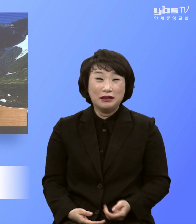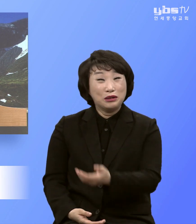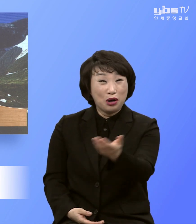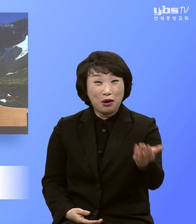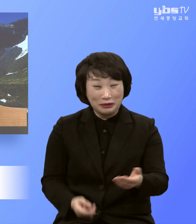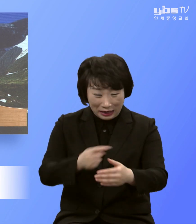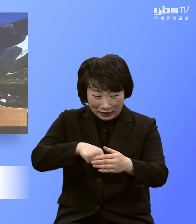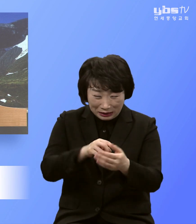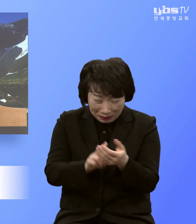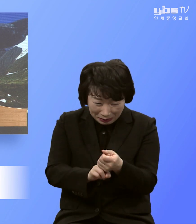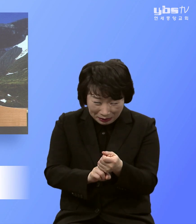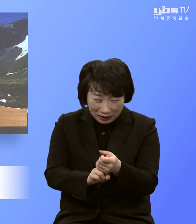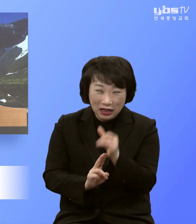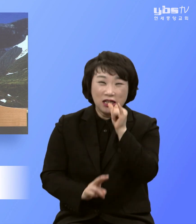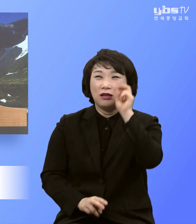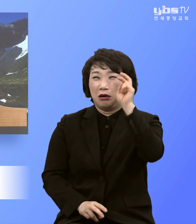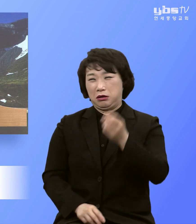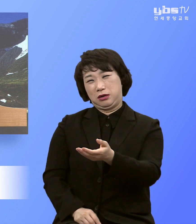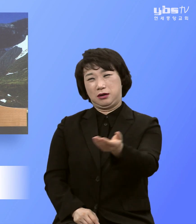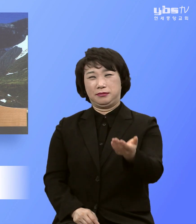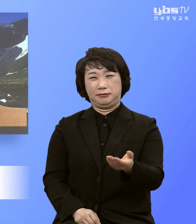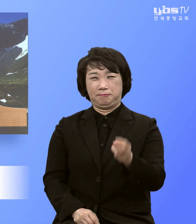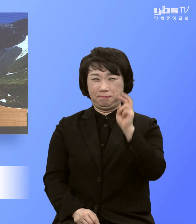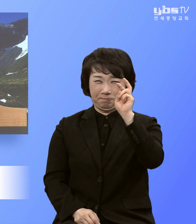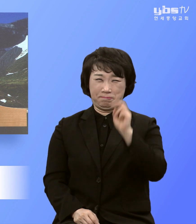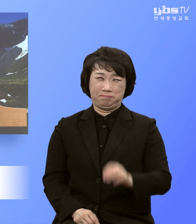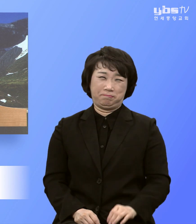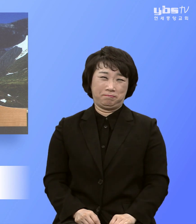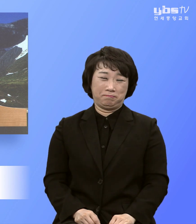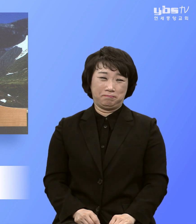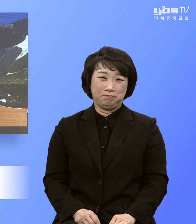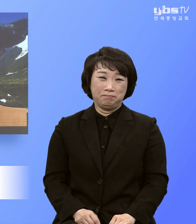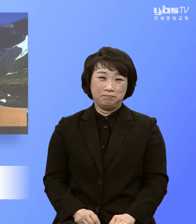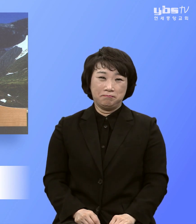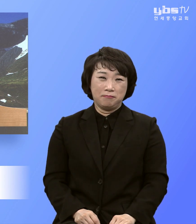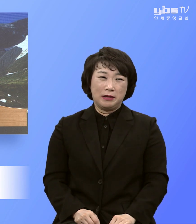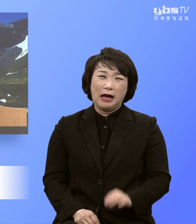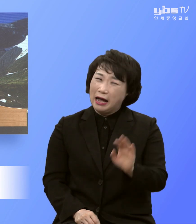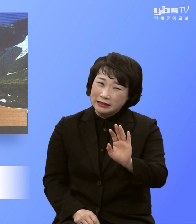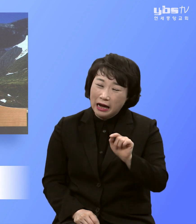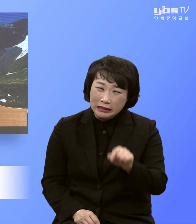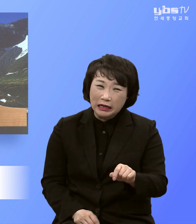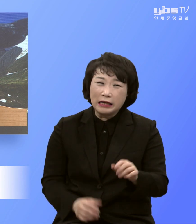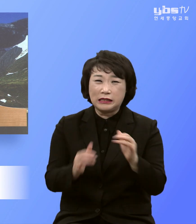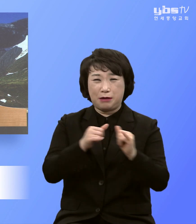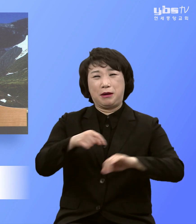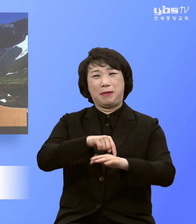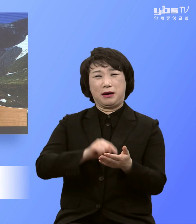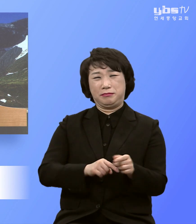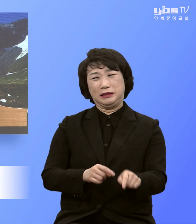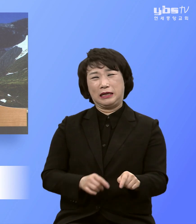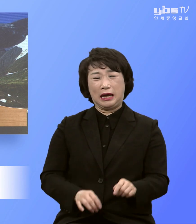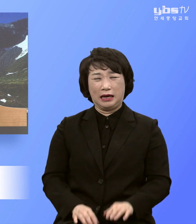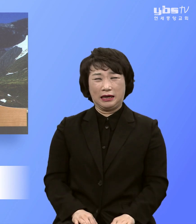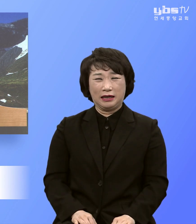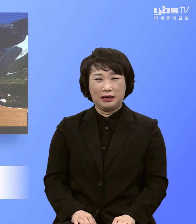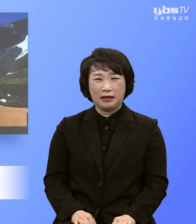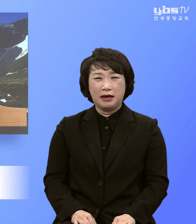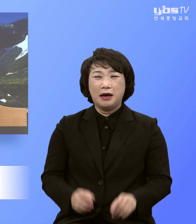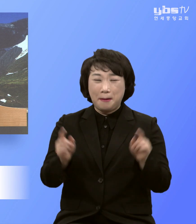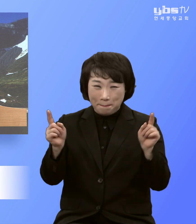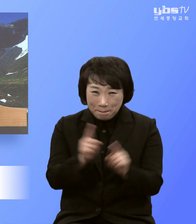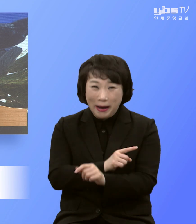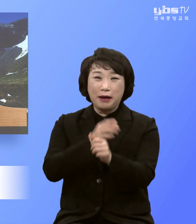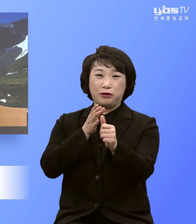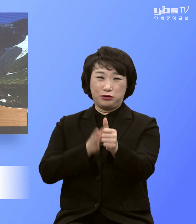여러분 속에 은근히 그것이 들어있지 않느냐 그 말이야. 그게 본성이라 이 말입니다. 뜯어